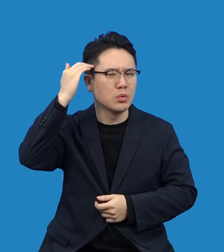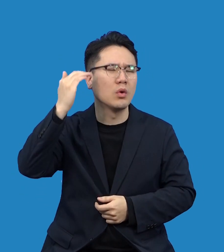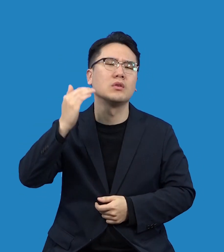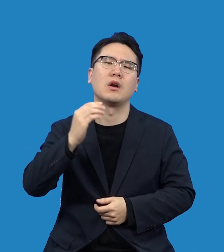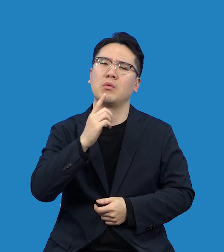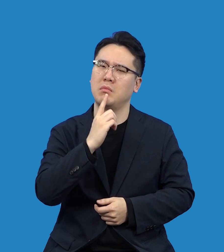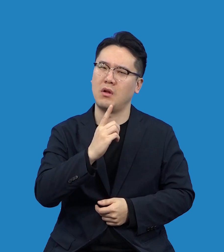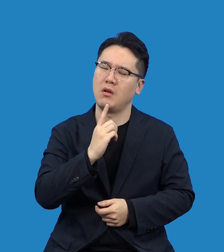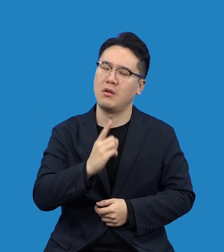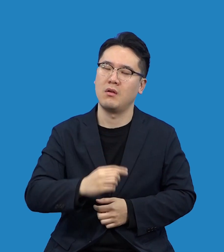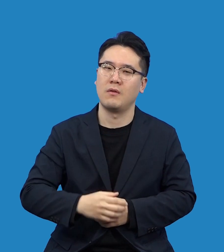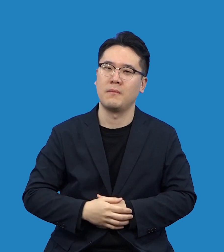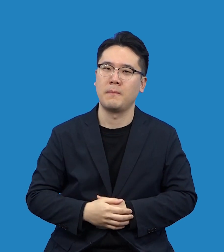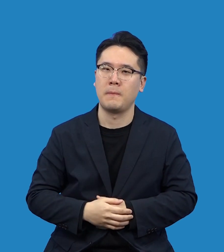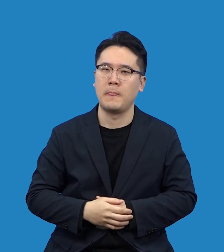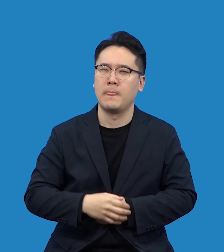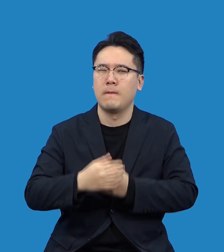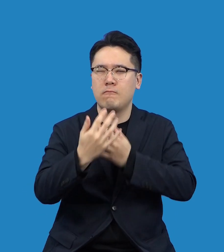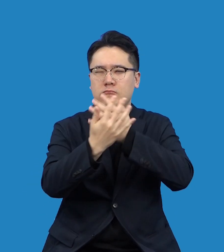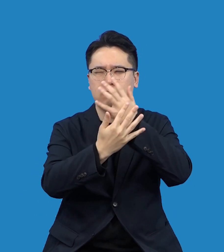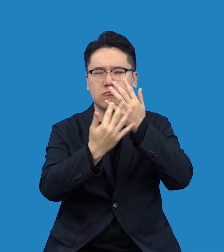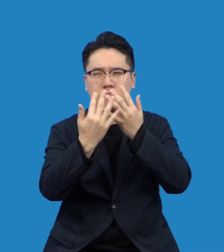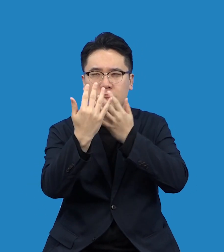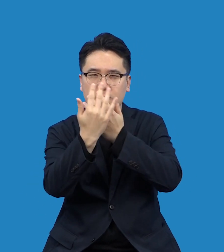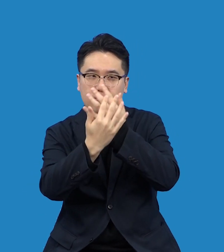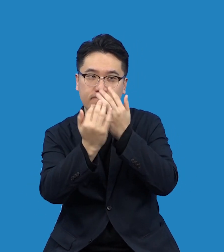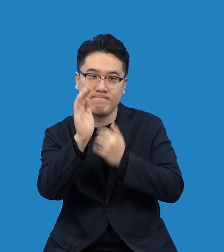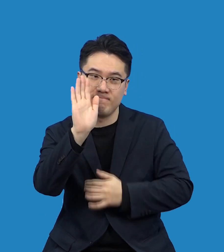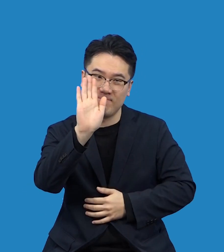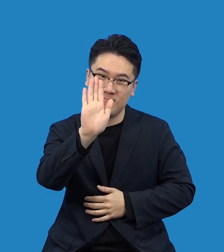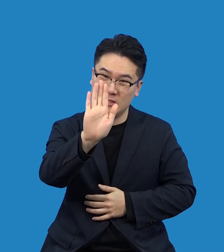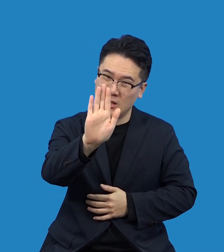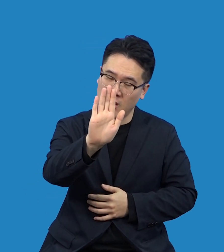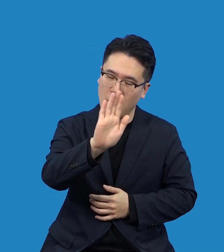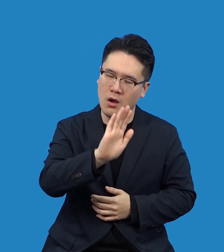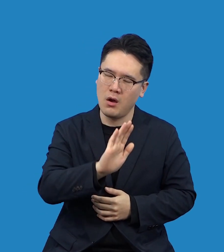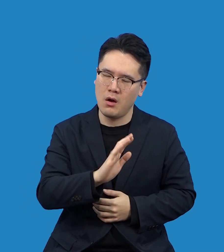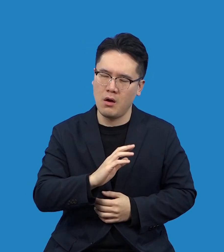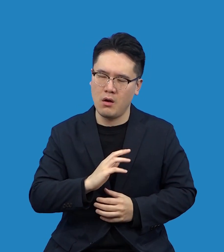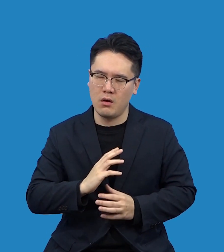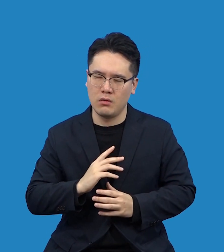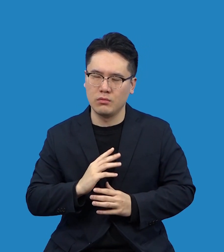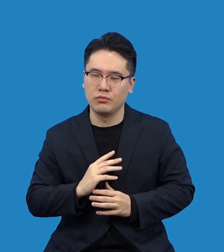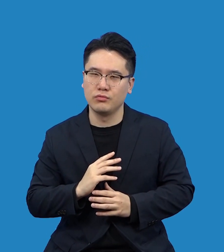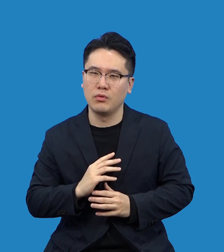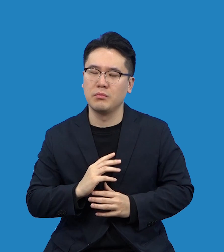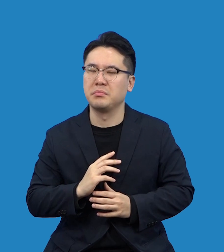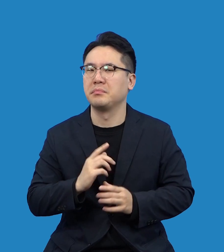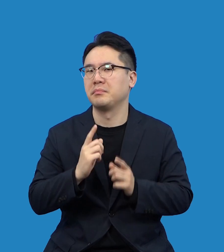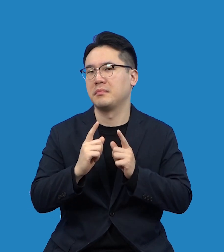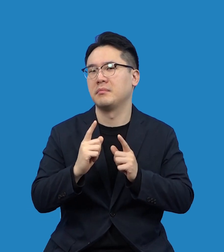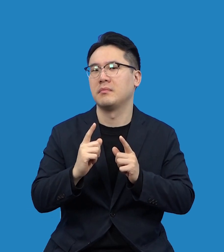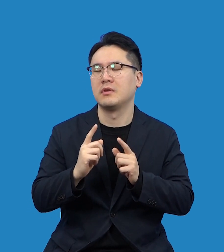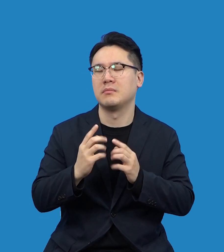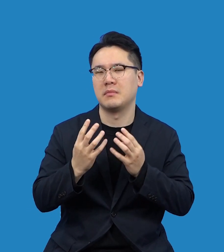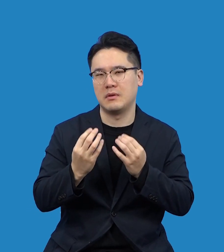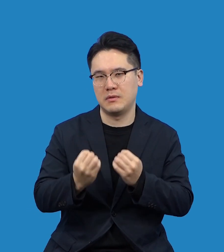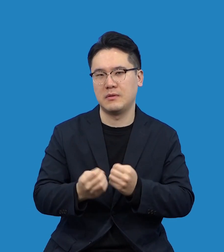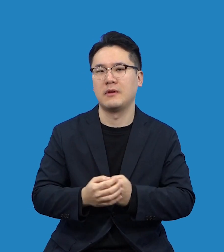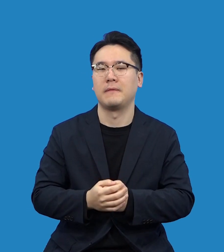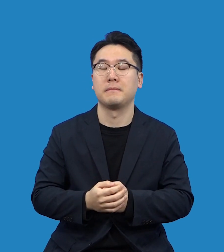미래를 두려워하며 살아가고 있습니다. 그러다 보니 우리나라 미혼 남녀들은 결혼에 관한